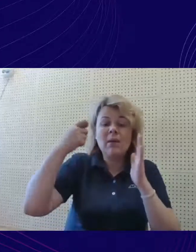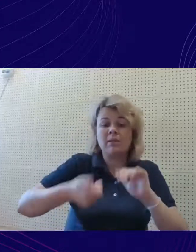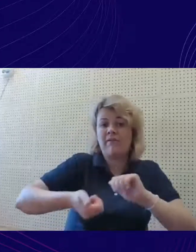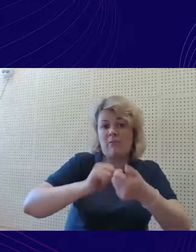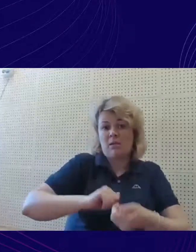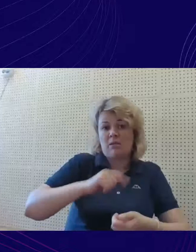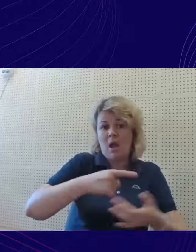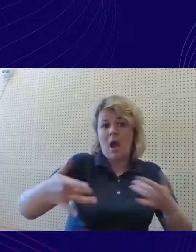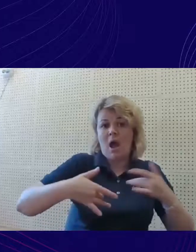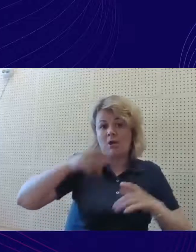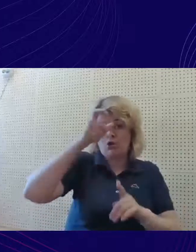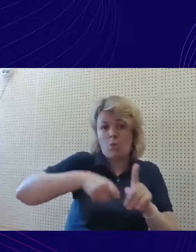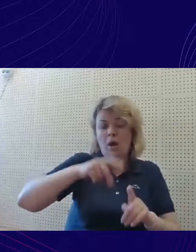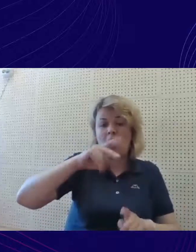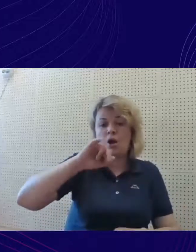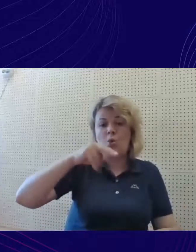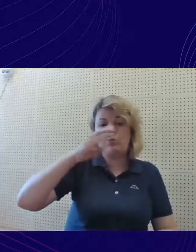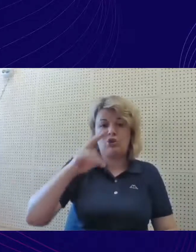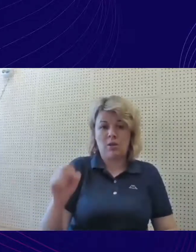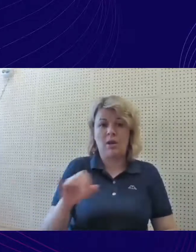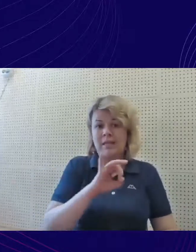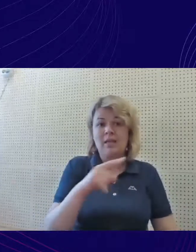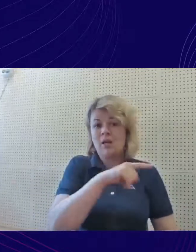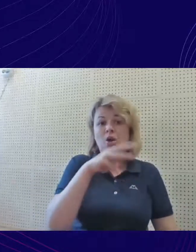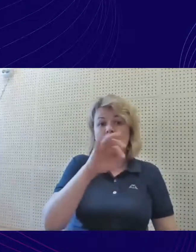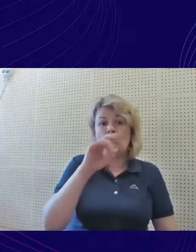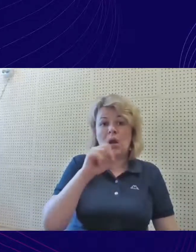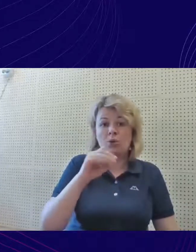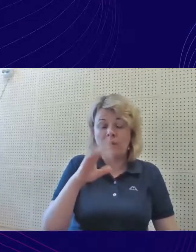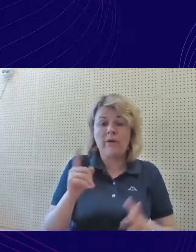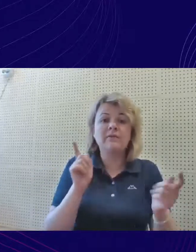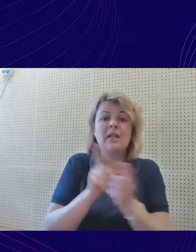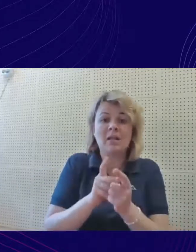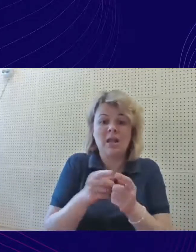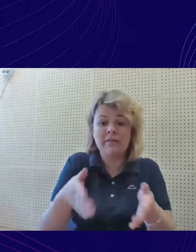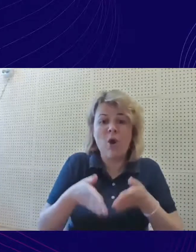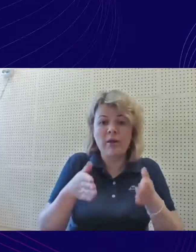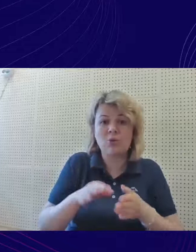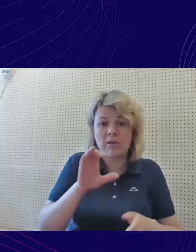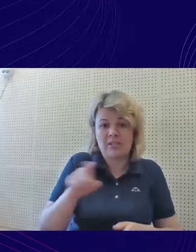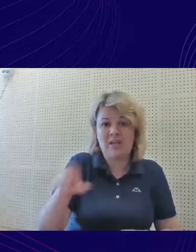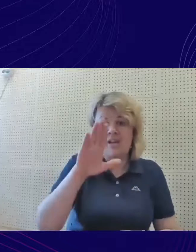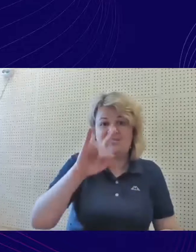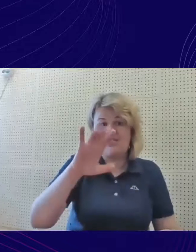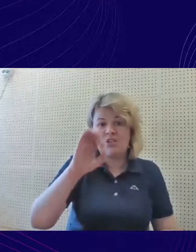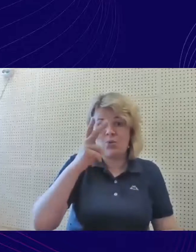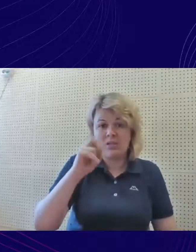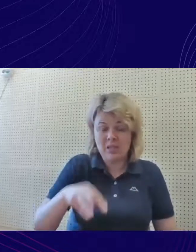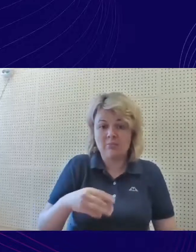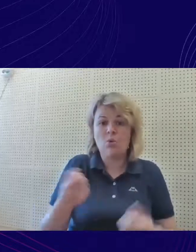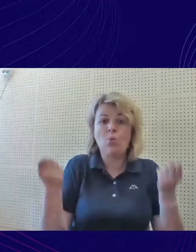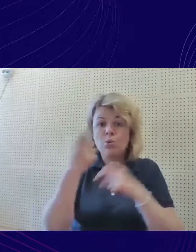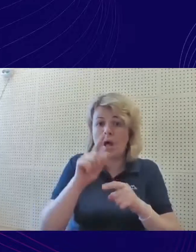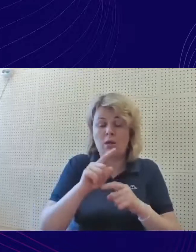И Муратова, встретившись просто вот в коридоре с Высоцким, выяснив, что вот он внезапно оказался свободен,